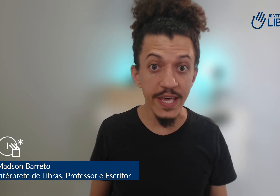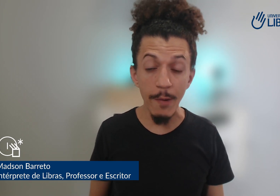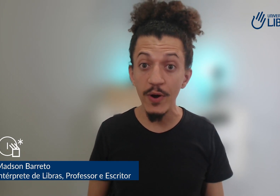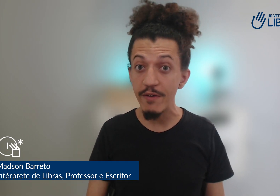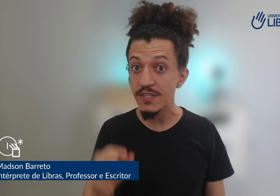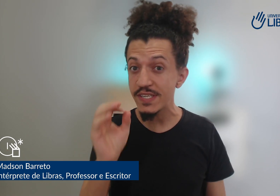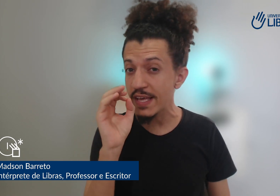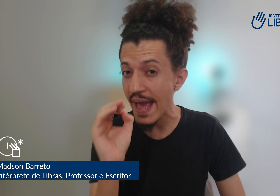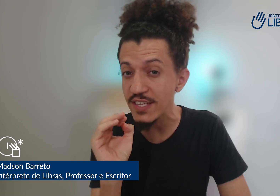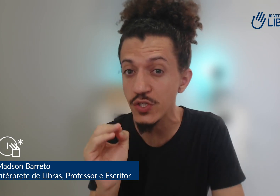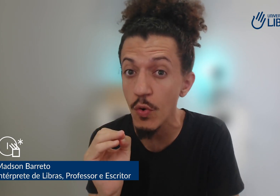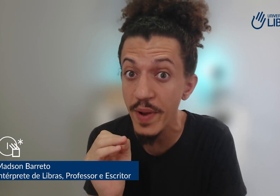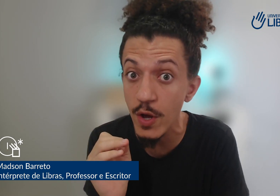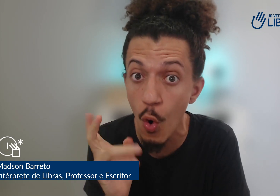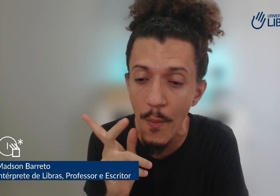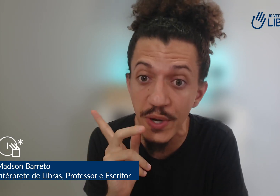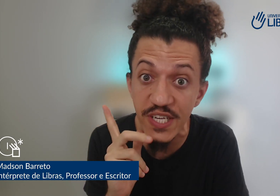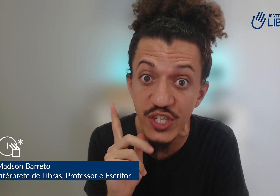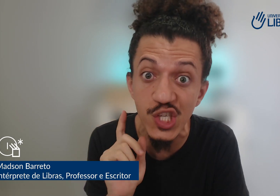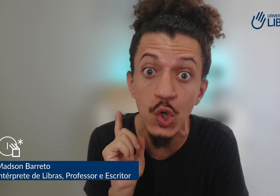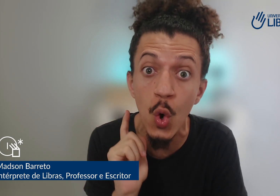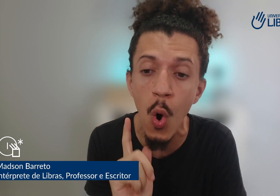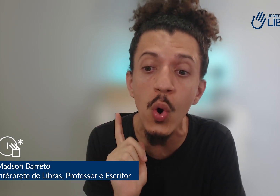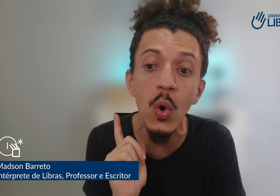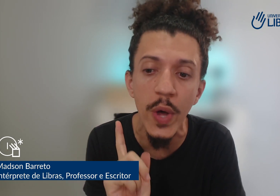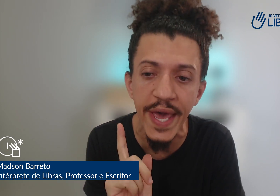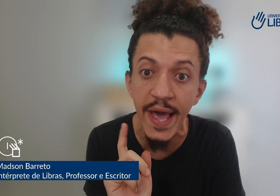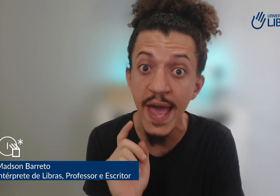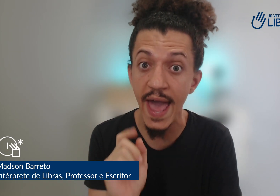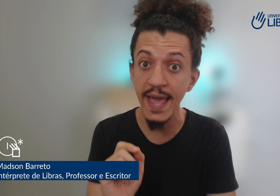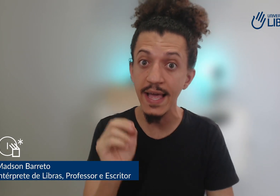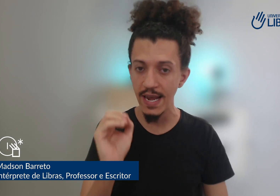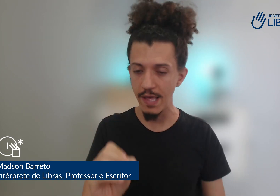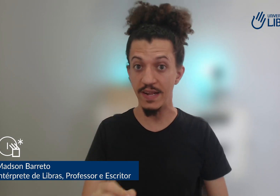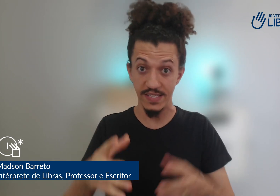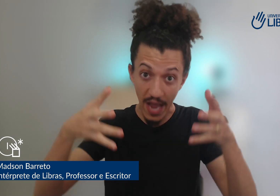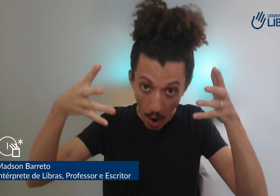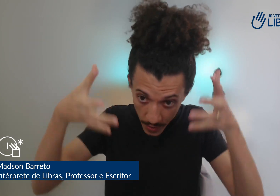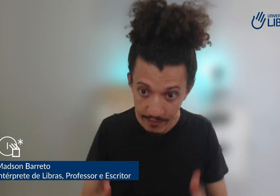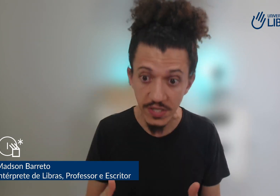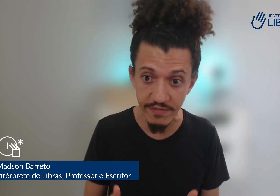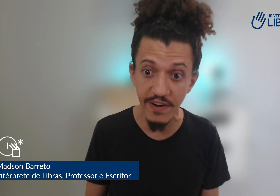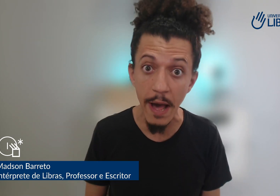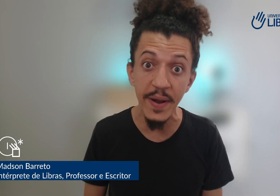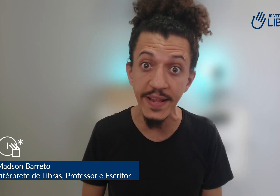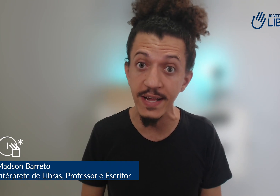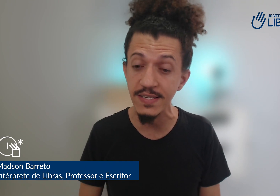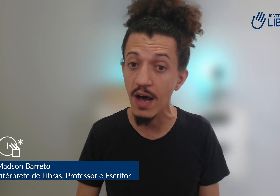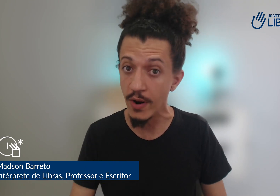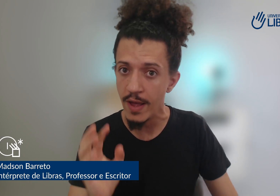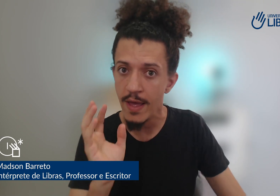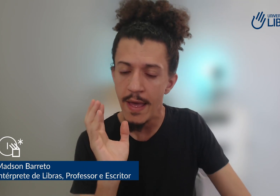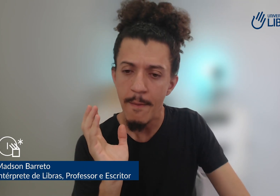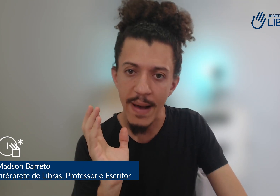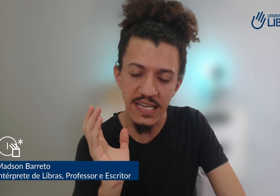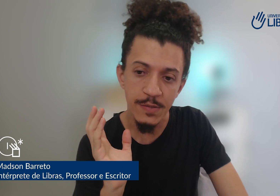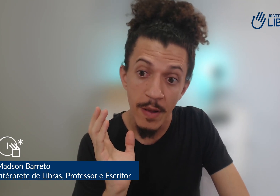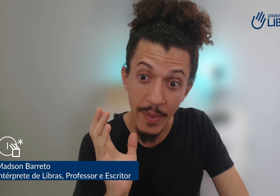é porque você quer descobrir como que se diz concluir em Libras, e é o que você vai aprender nessa aula. Mas para